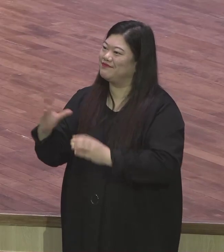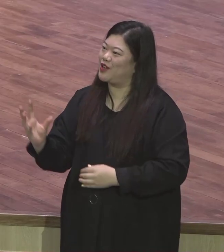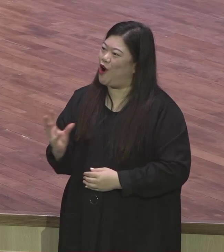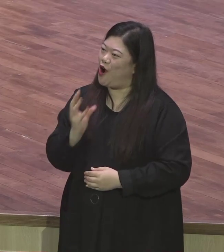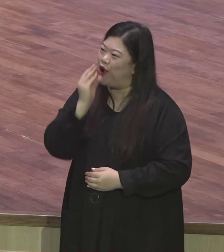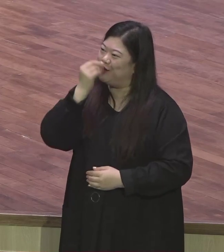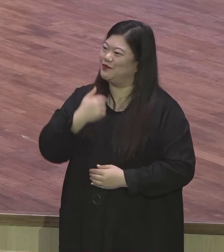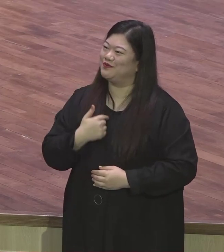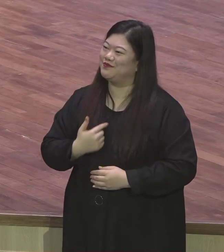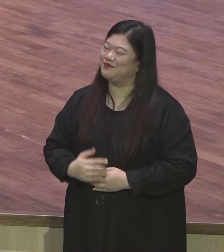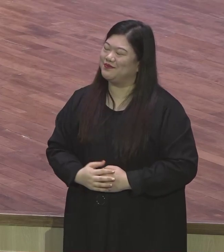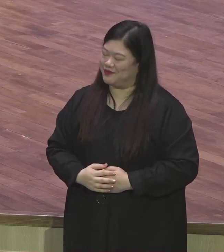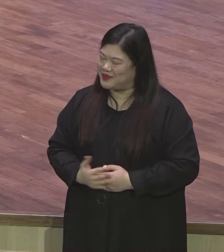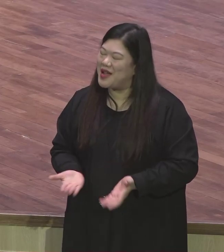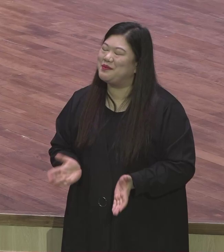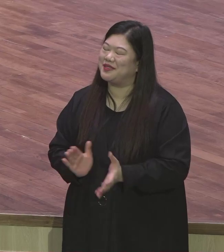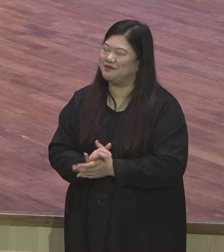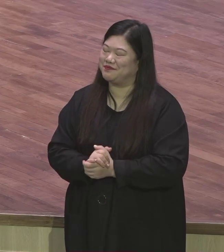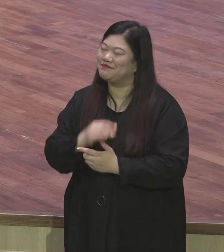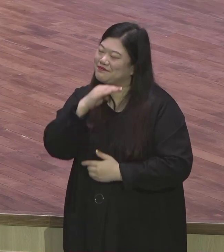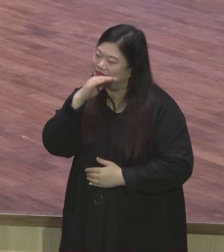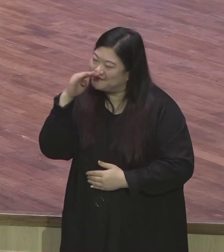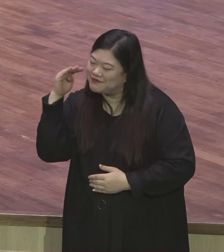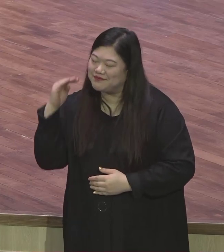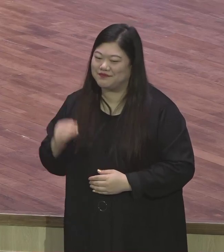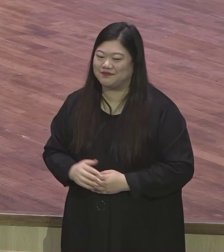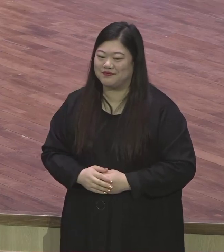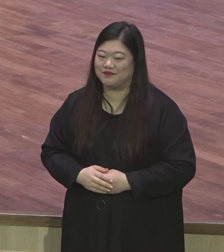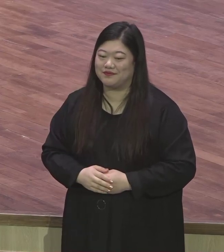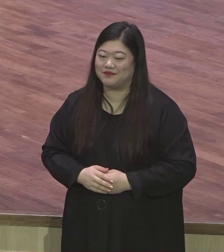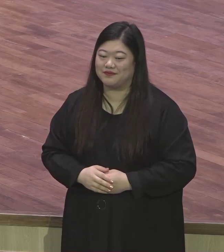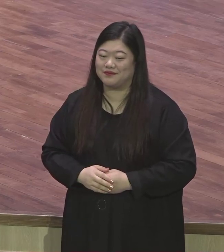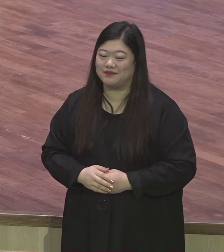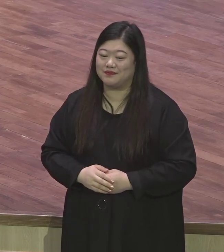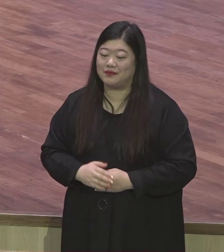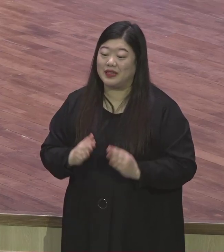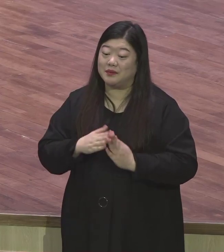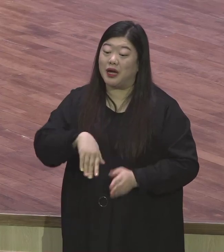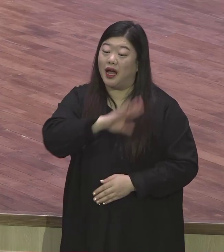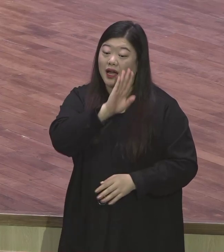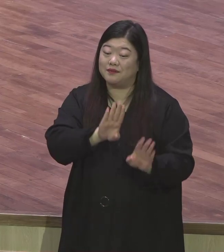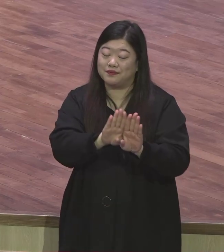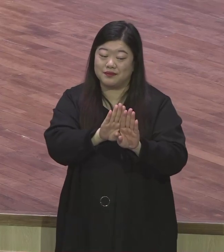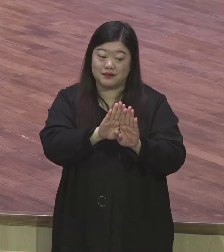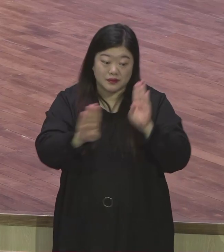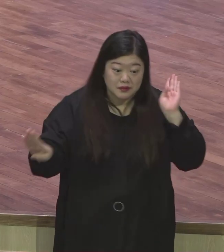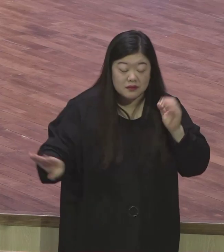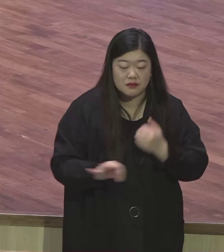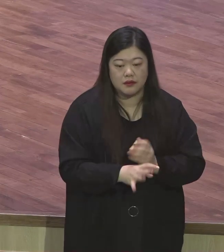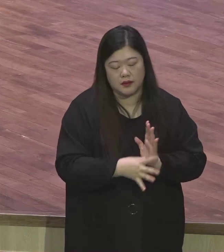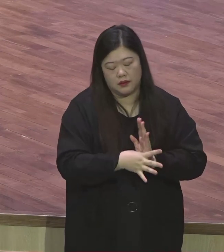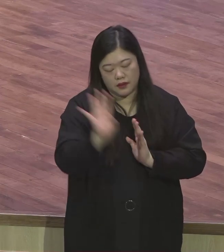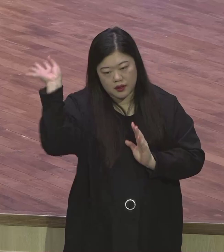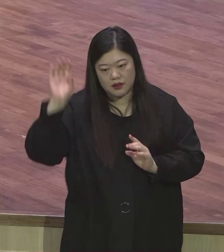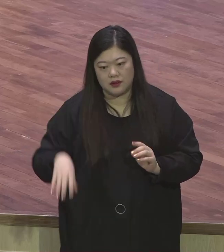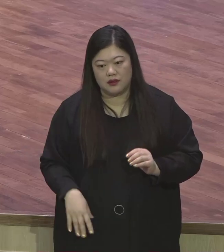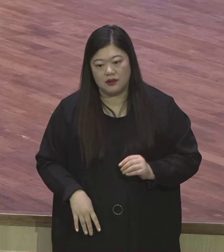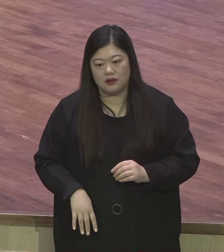우리가 세상 곧 광야에서 성도로서 덕을 세우지 못하면 하나님의 영광을